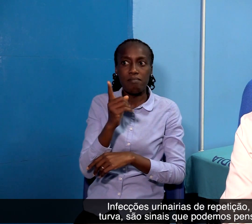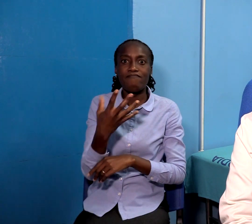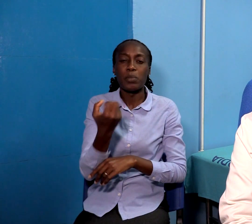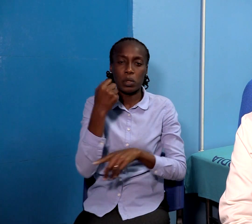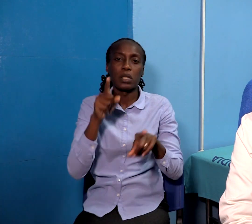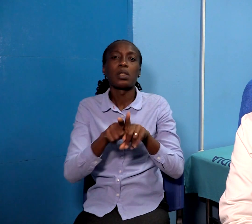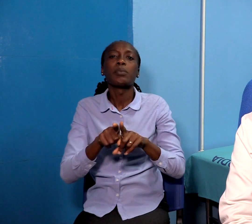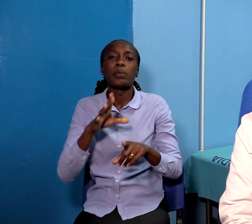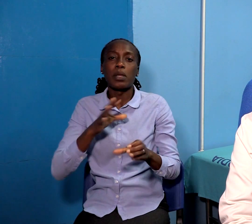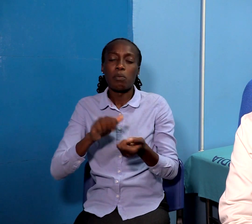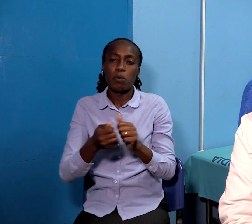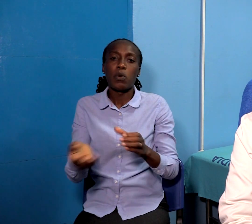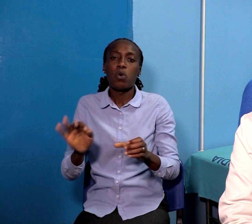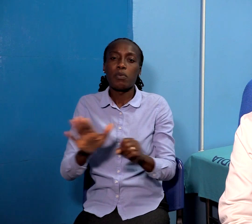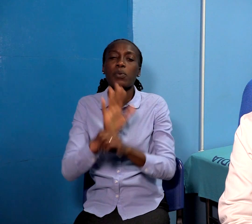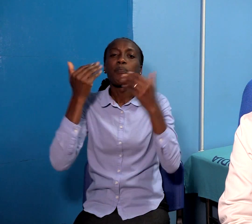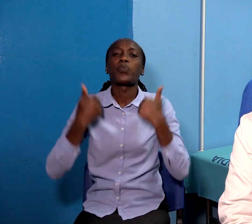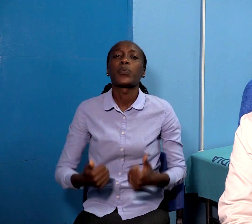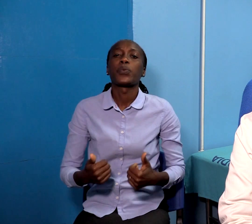diabetes.